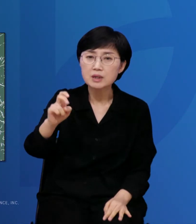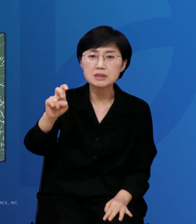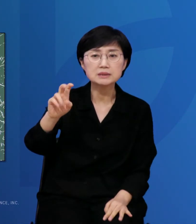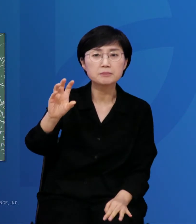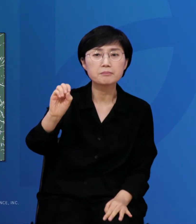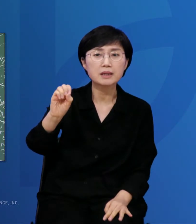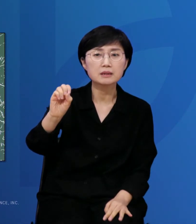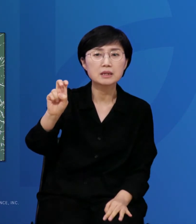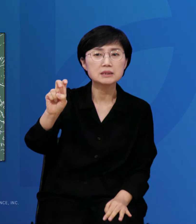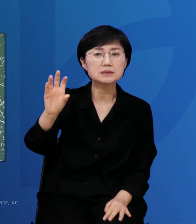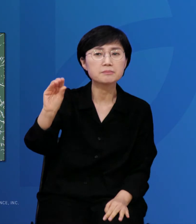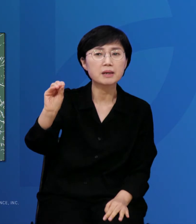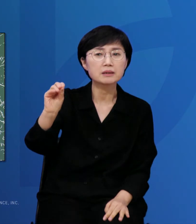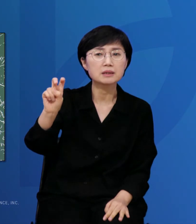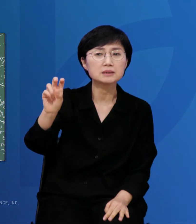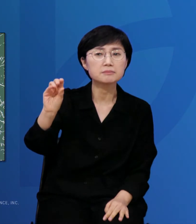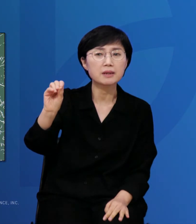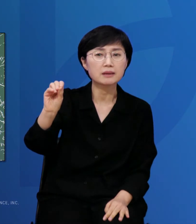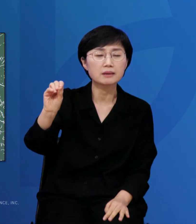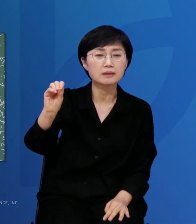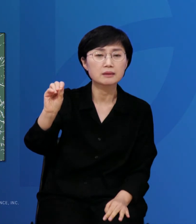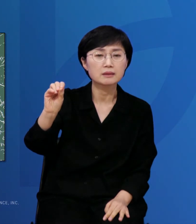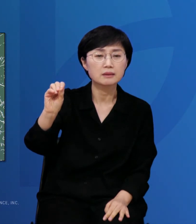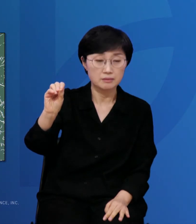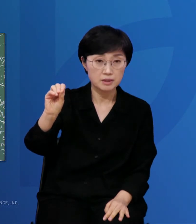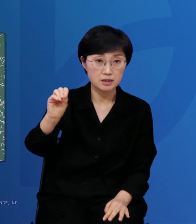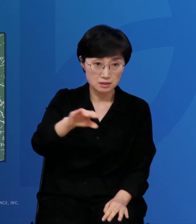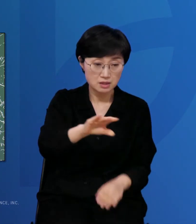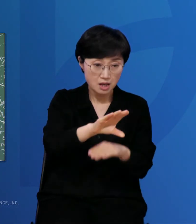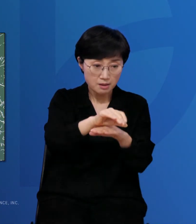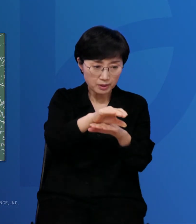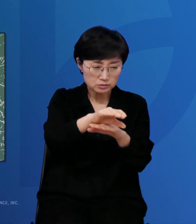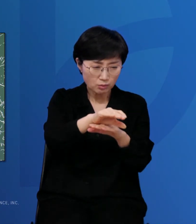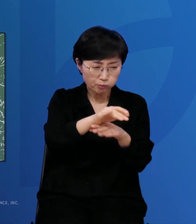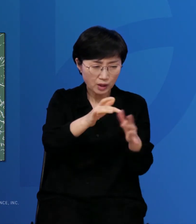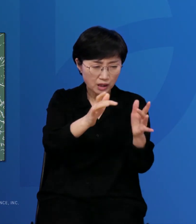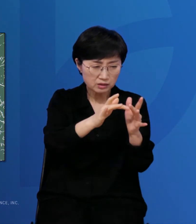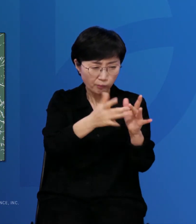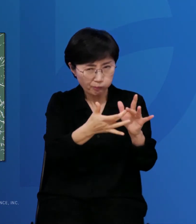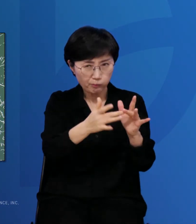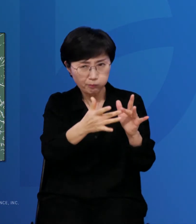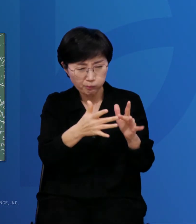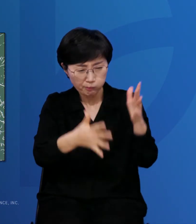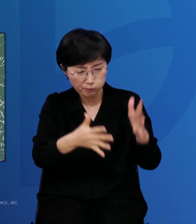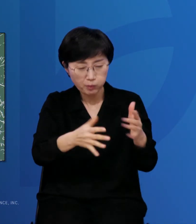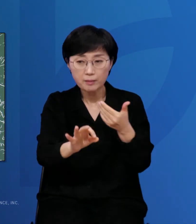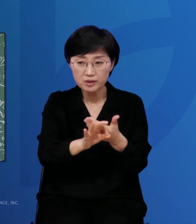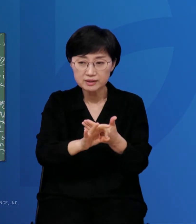그래서 여러분 방송이 조금 문제 오면요, 전국 세계 난리 납니다 지금요.